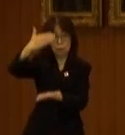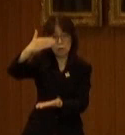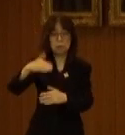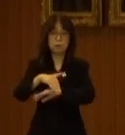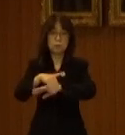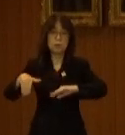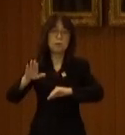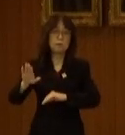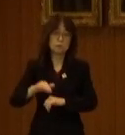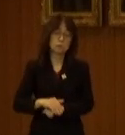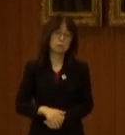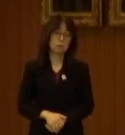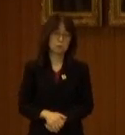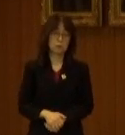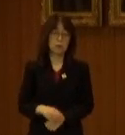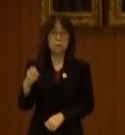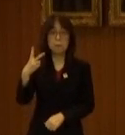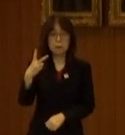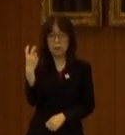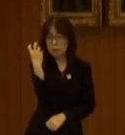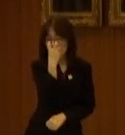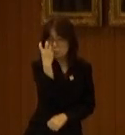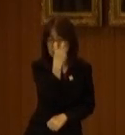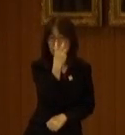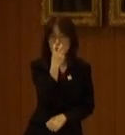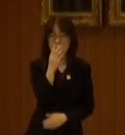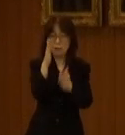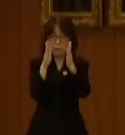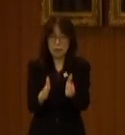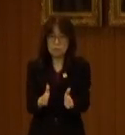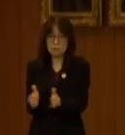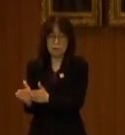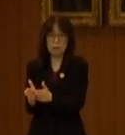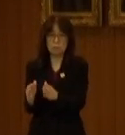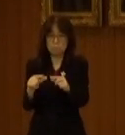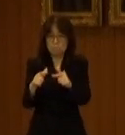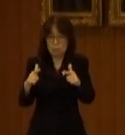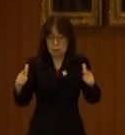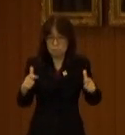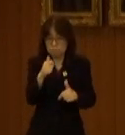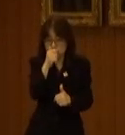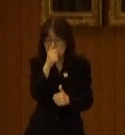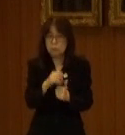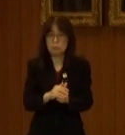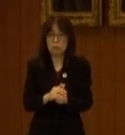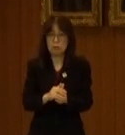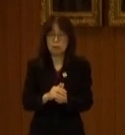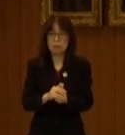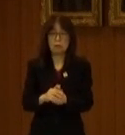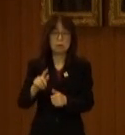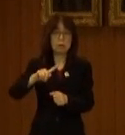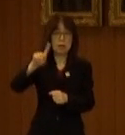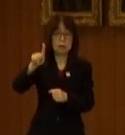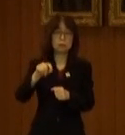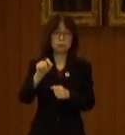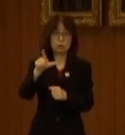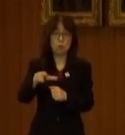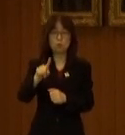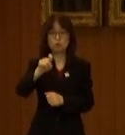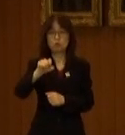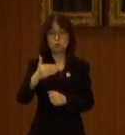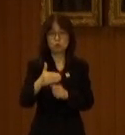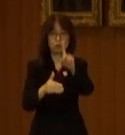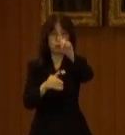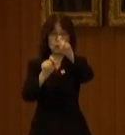。また検査体制の拡充の点におきましても、来週19日から市内で2カ所目とな